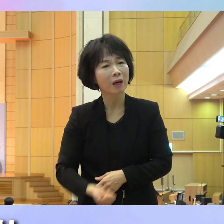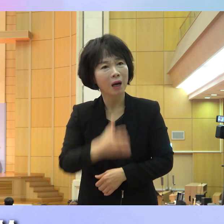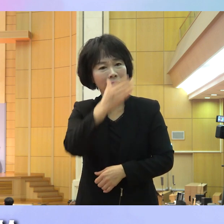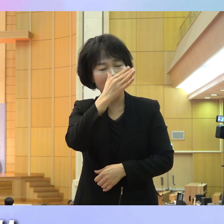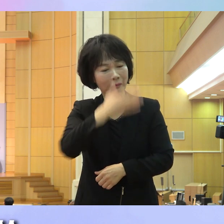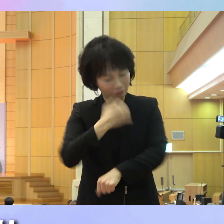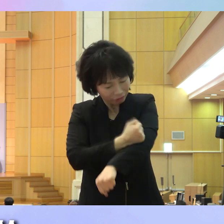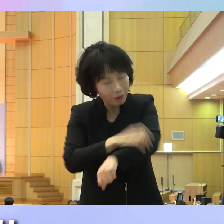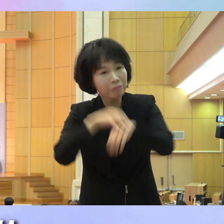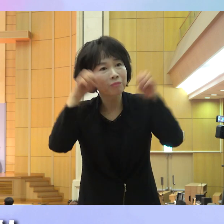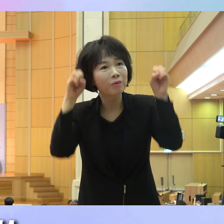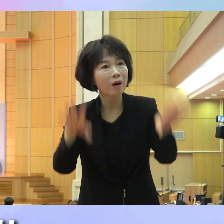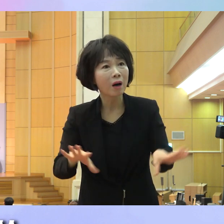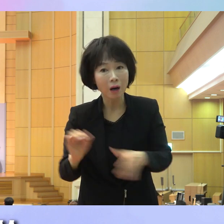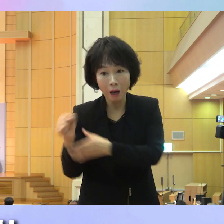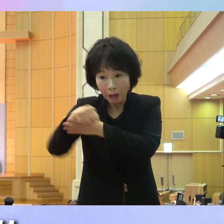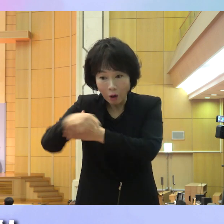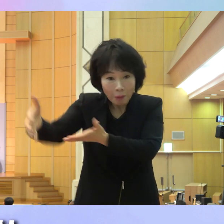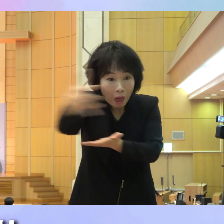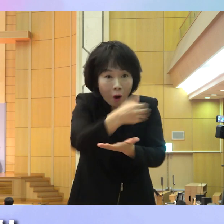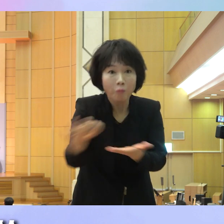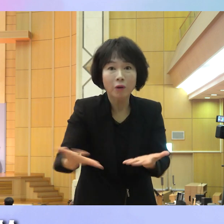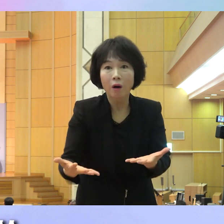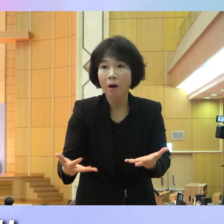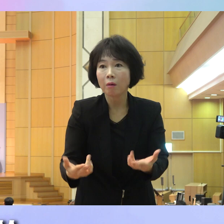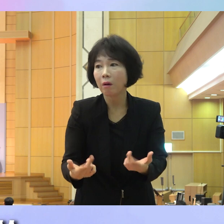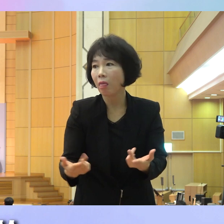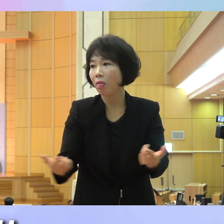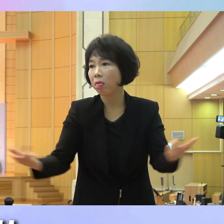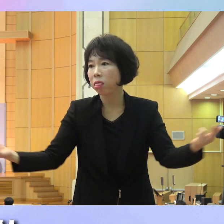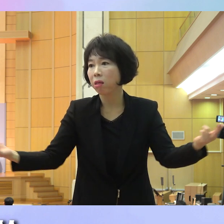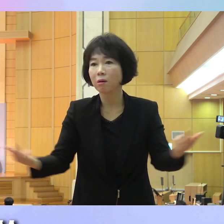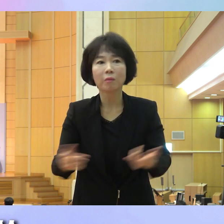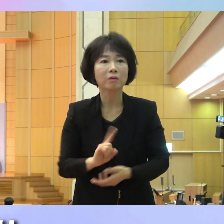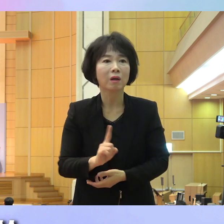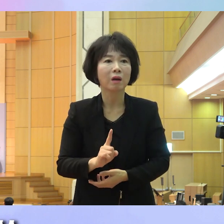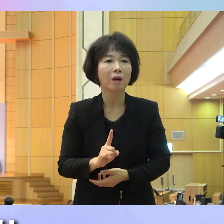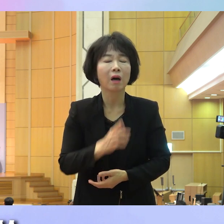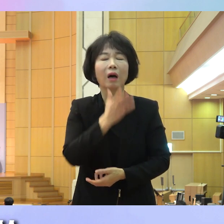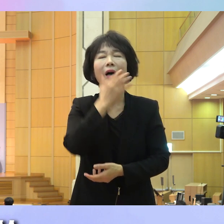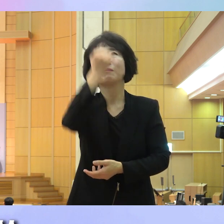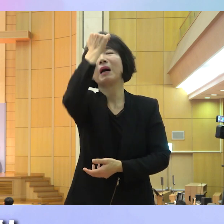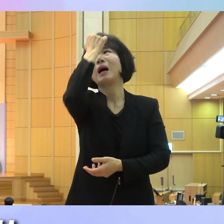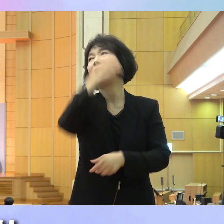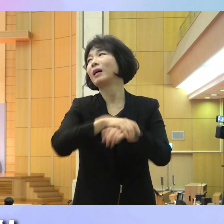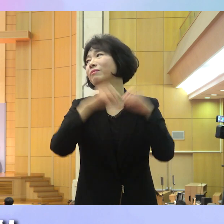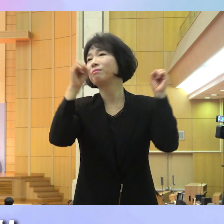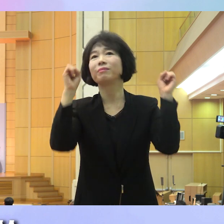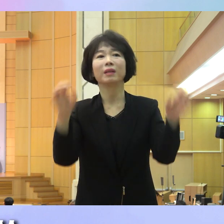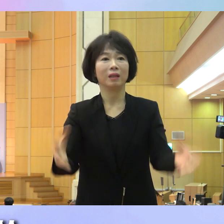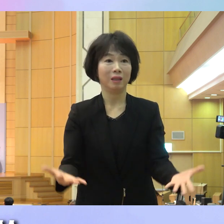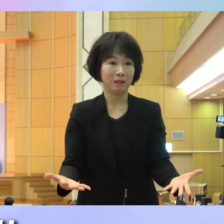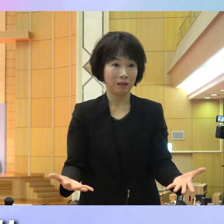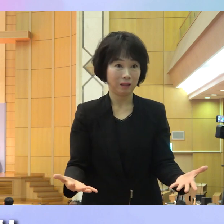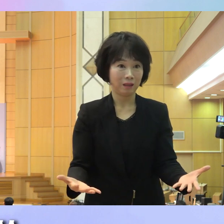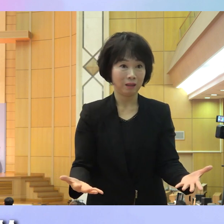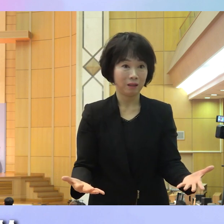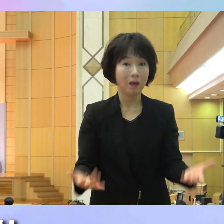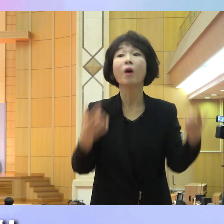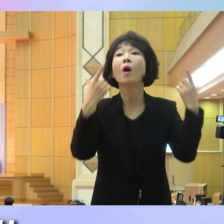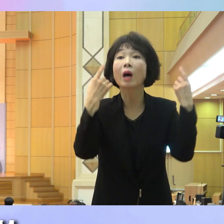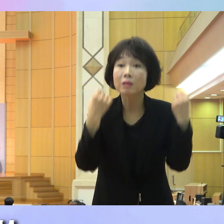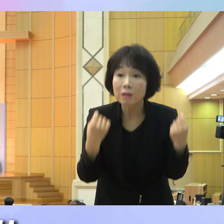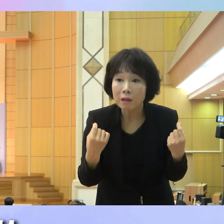열매 거두려고 씨앗을 뿌리면서 가꾸면서 가을까지 농사 지었지, 열매 거두지 못한다고 하면 아무리